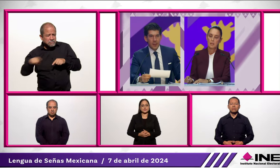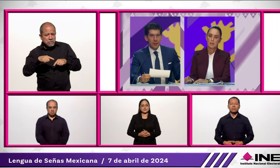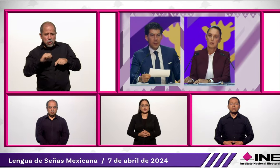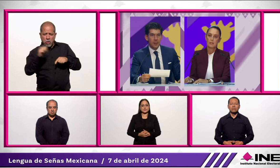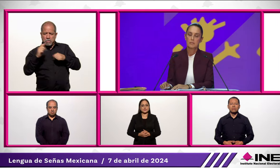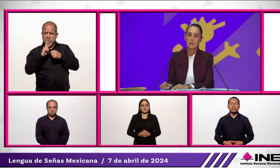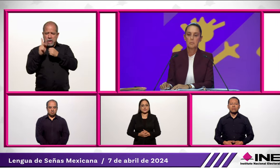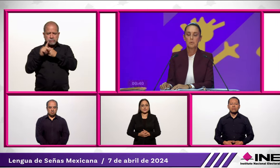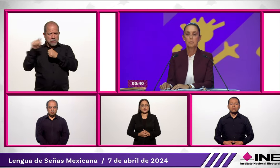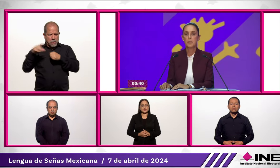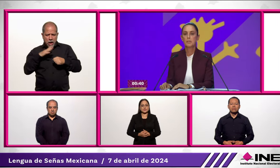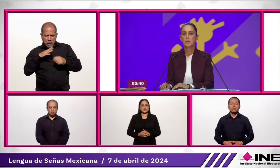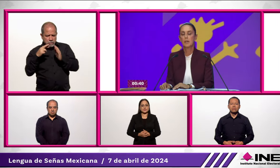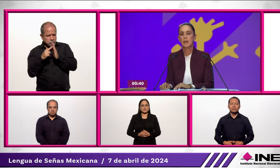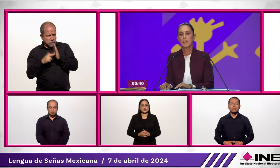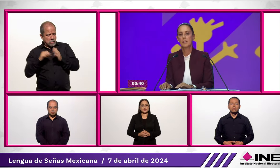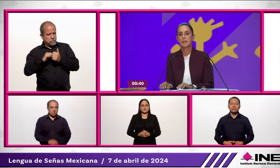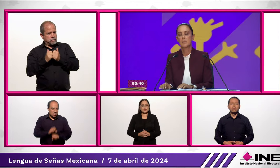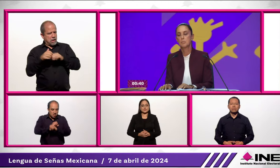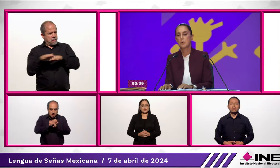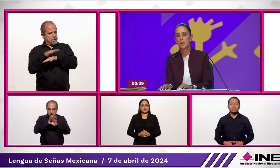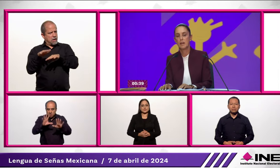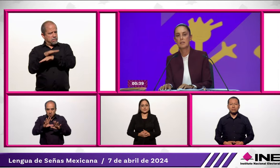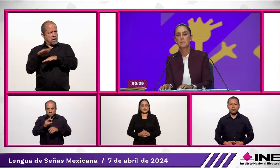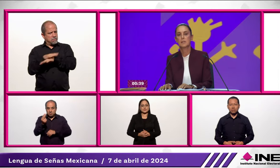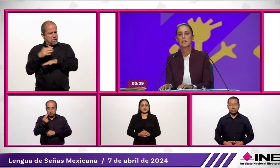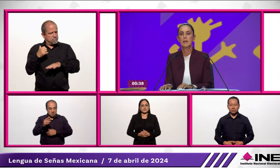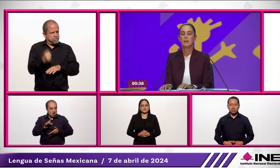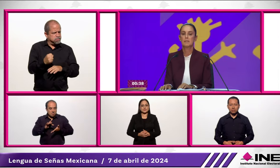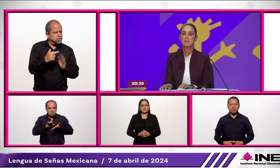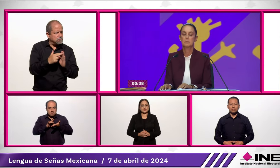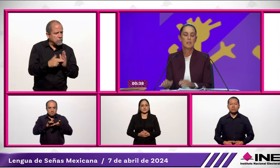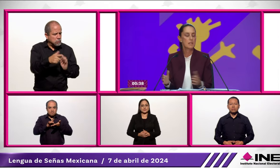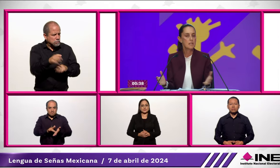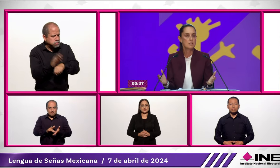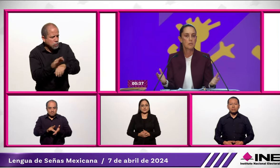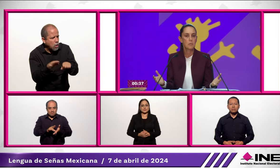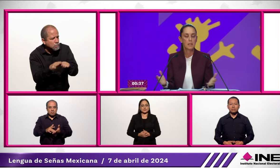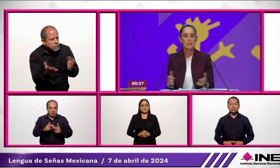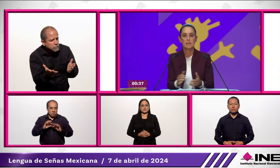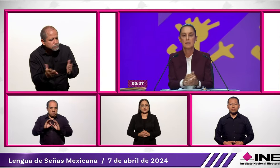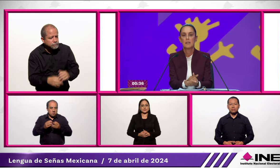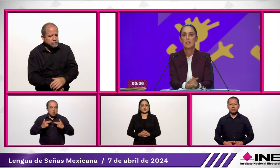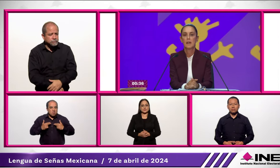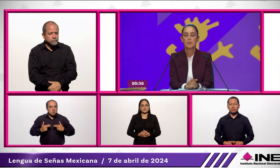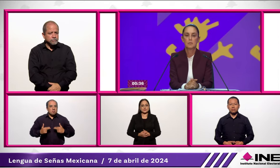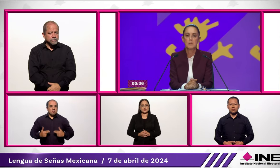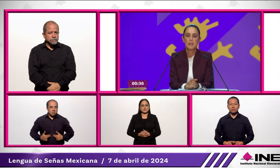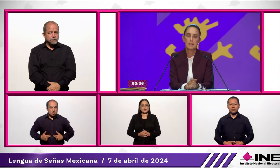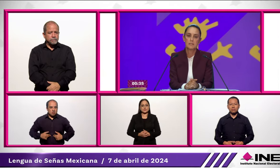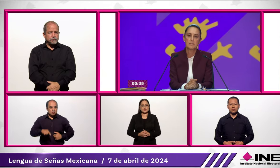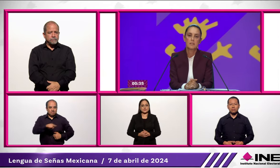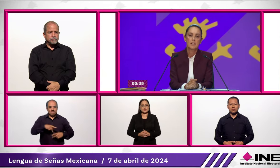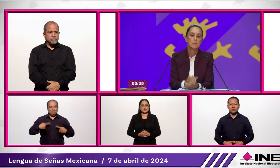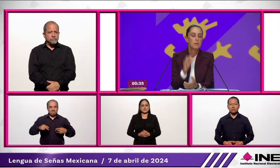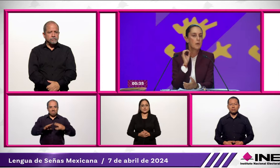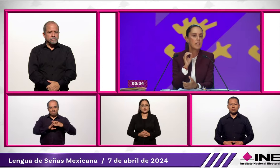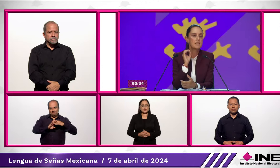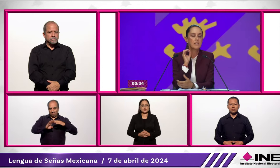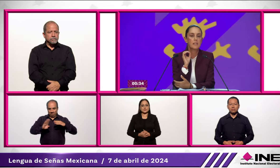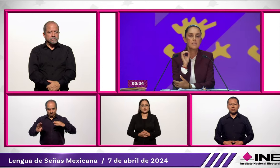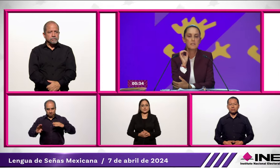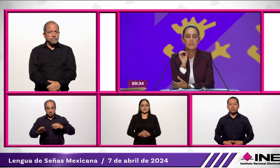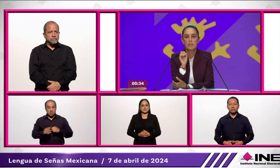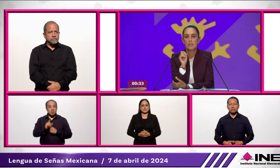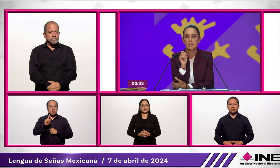países, candidata? Sí, por supuesto que hay que apoyar de manera humanista, humana, a los migrantes, pero